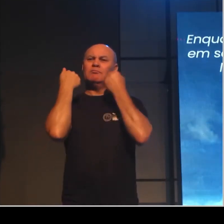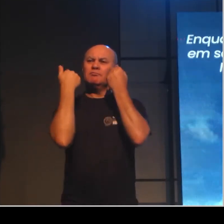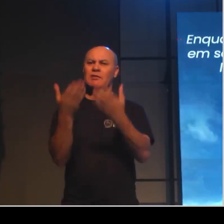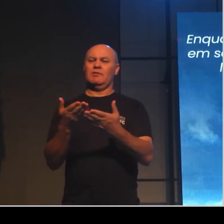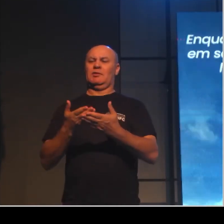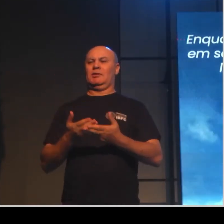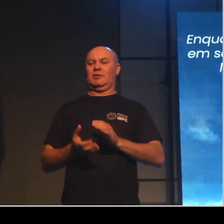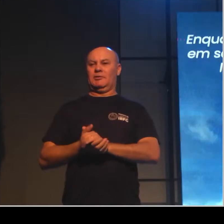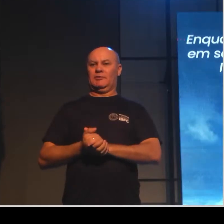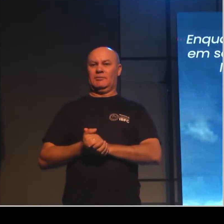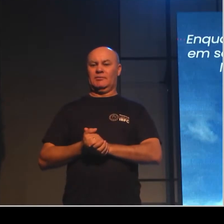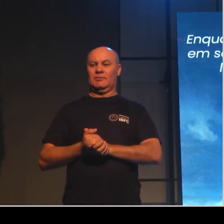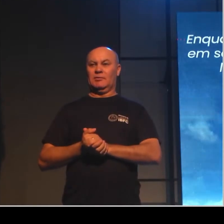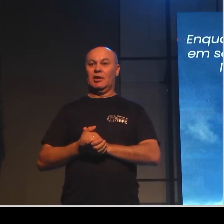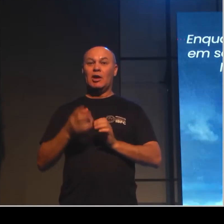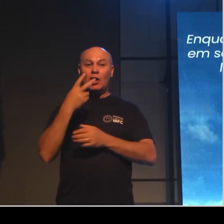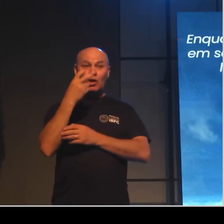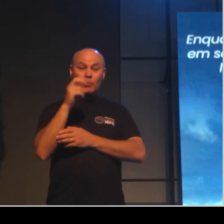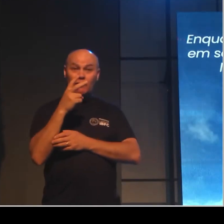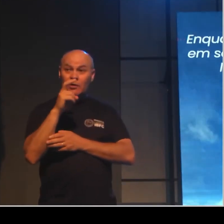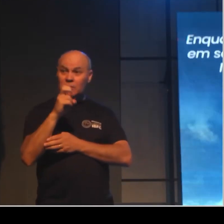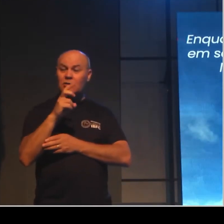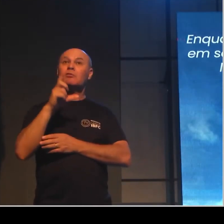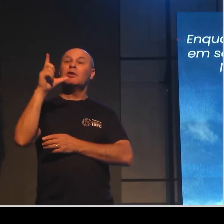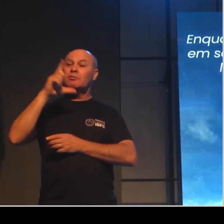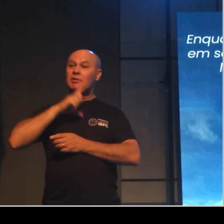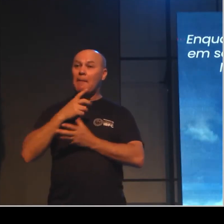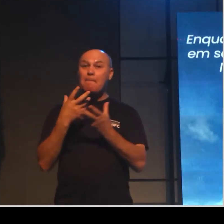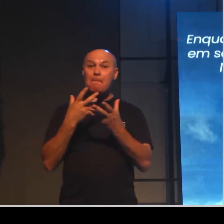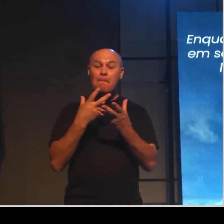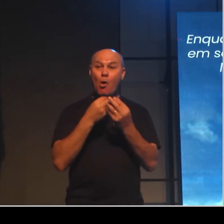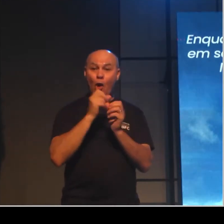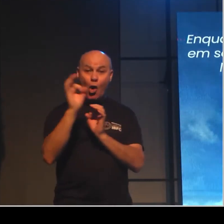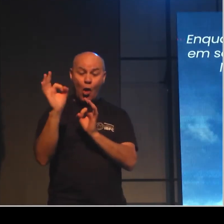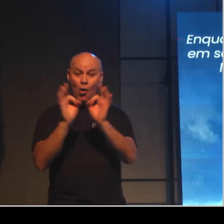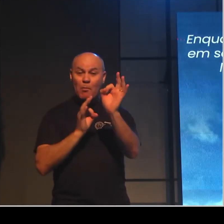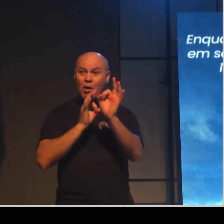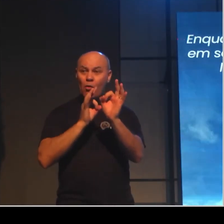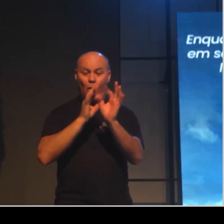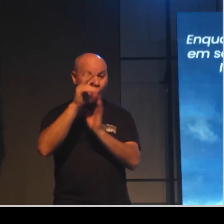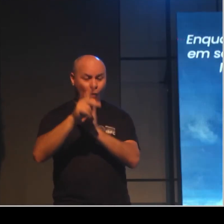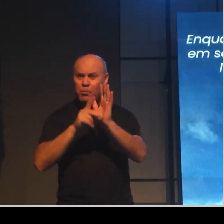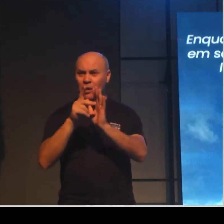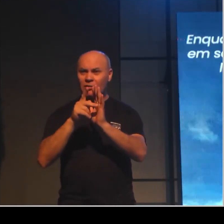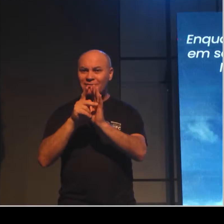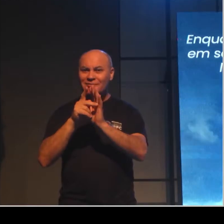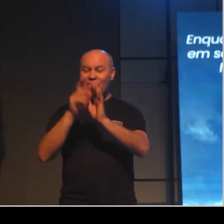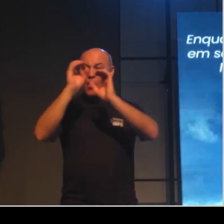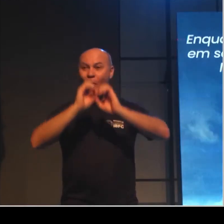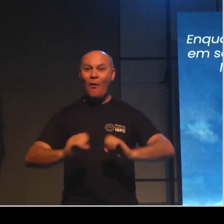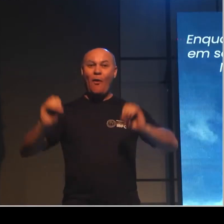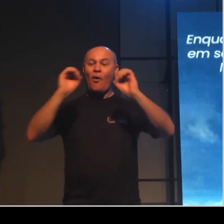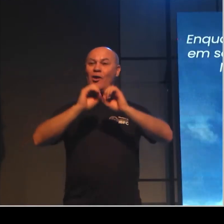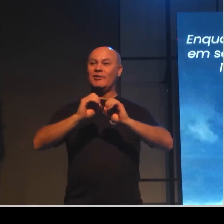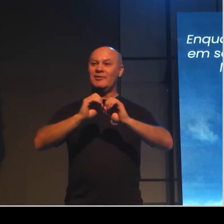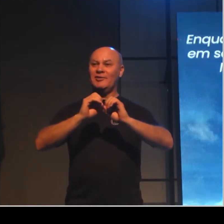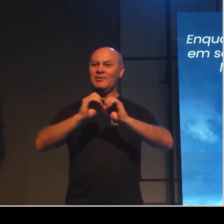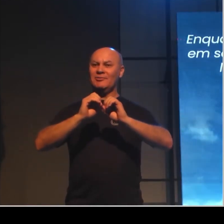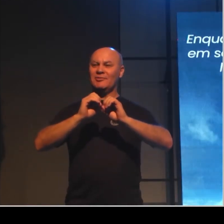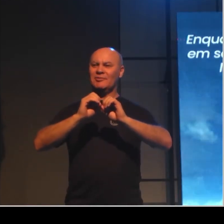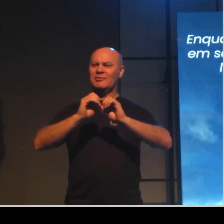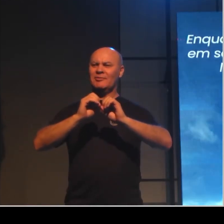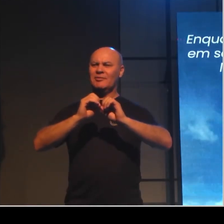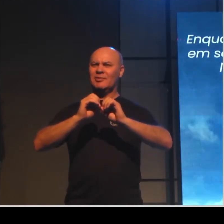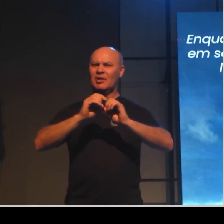2025 maravilhoso para mim e para você. Mas a grande questão é, você confia em Deus